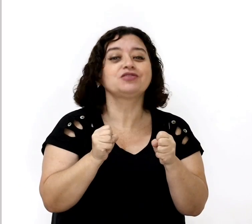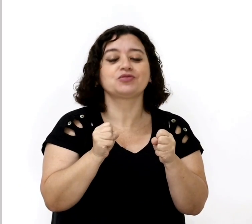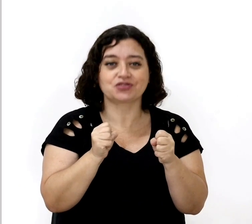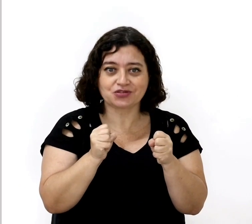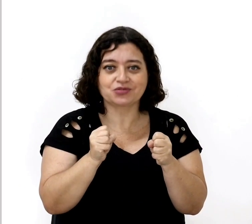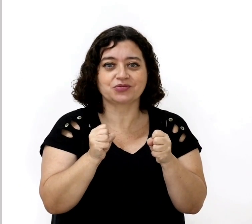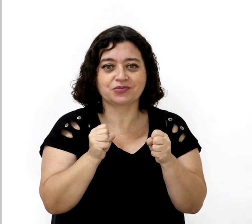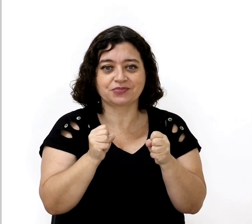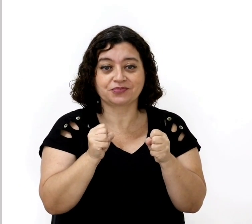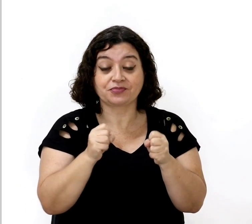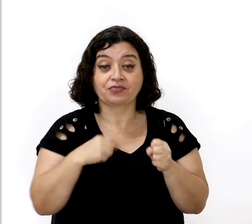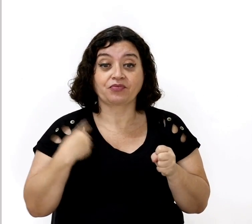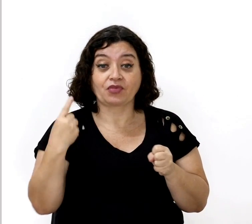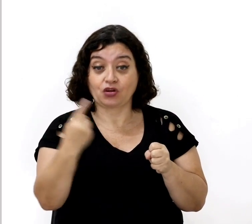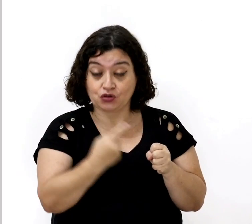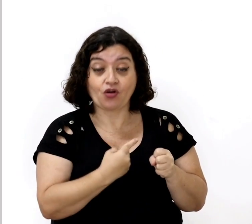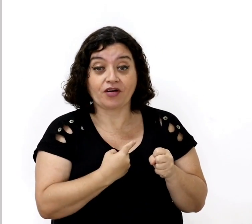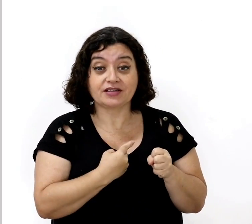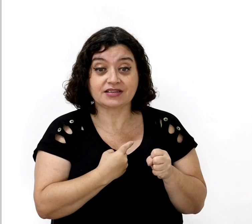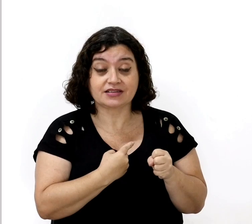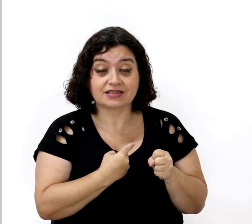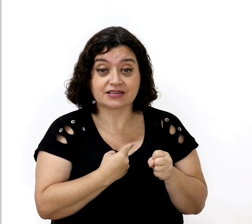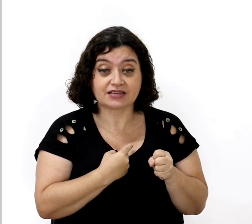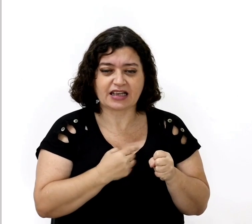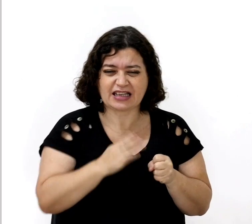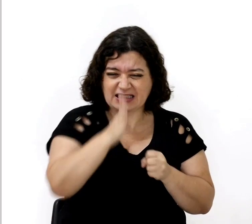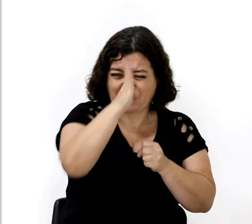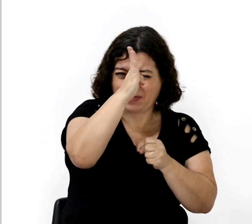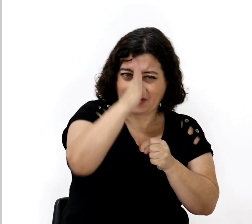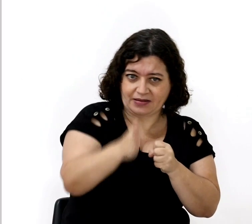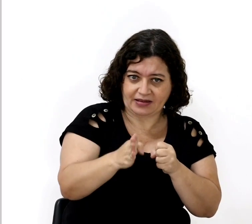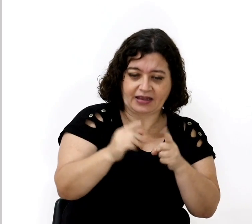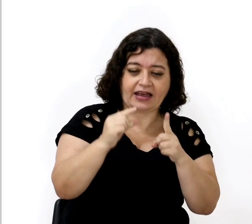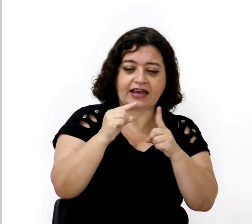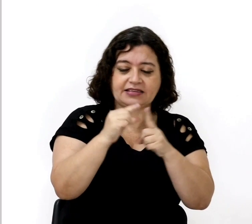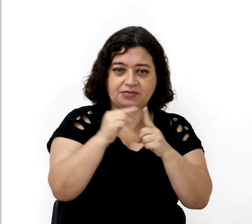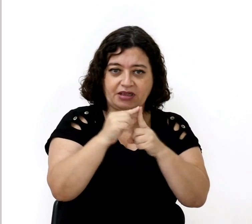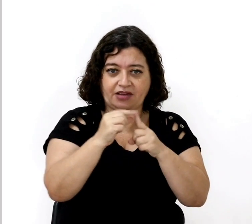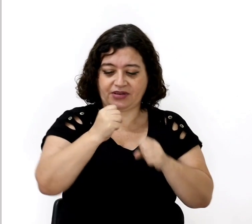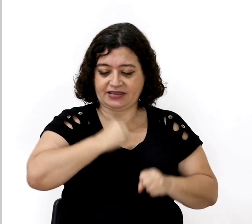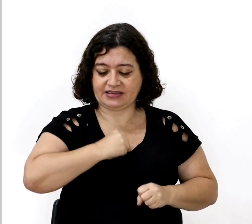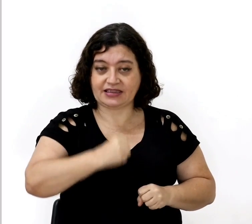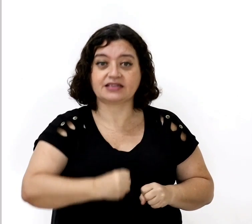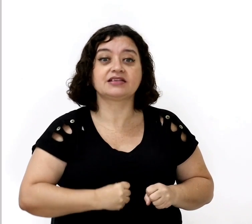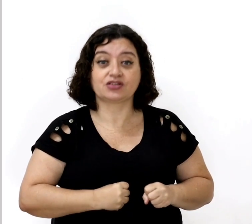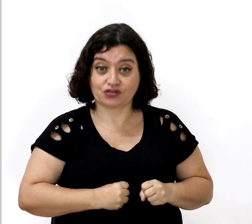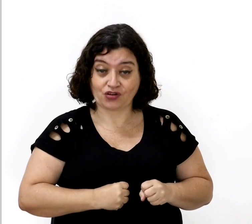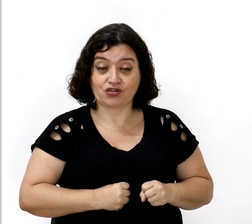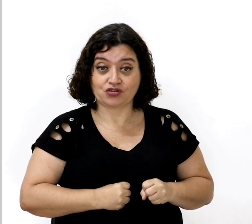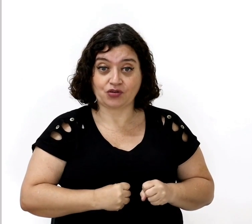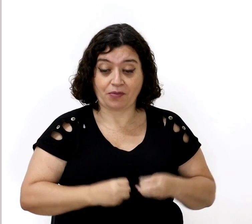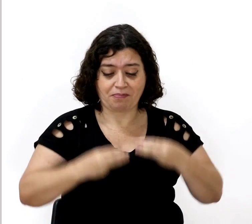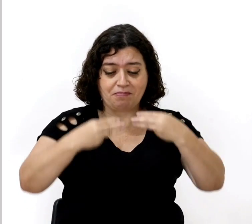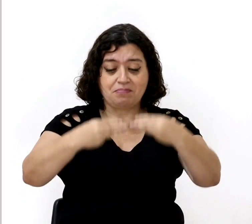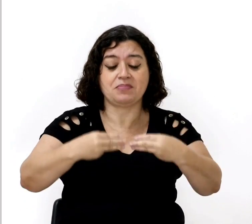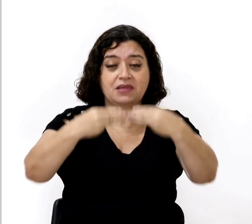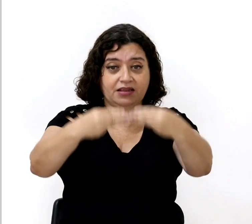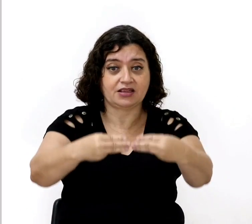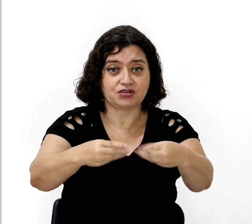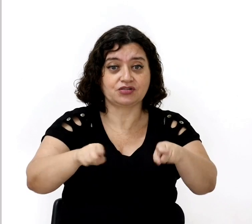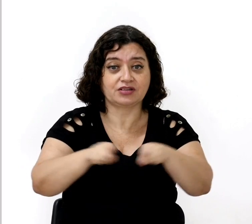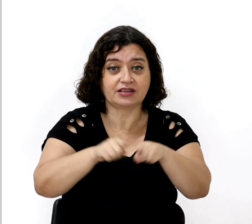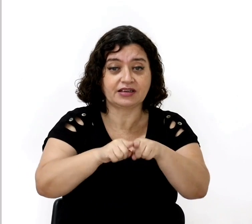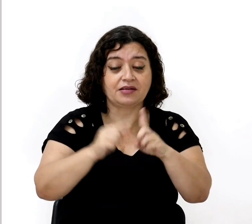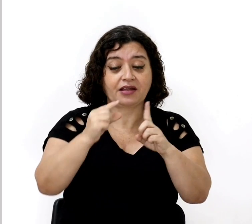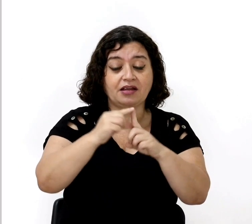que a gente, como embaixador, e essas três palavras se completam, né? Sacerdócio, sacerdote, ministro